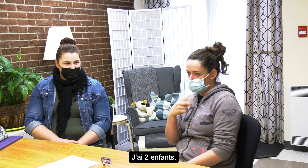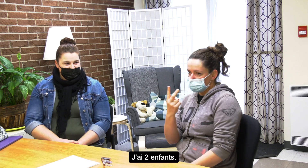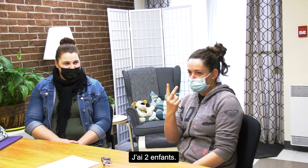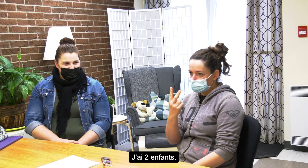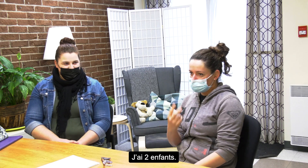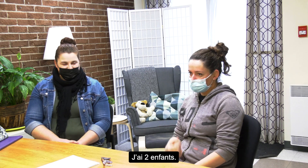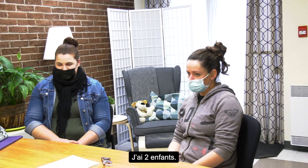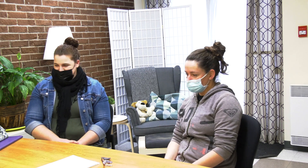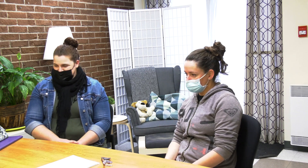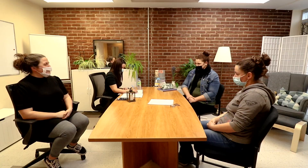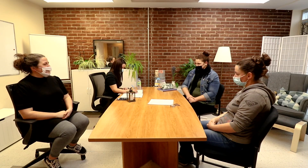2 enfants.